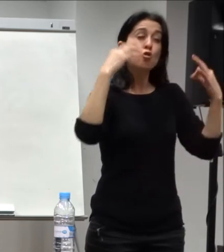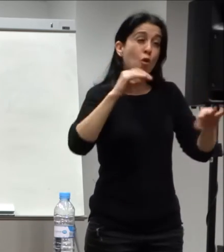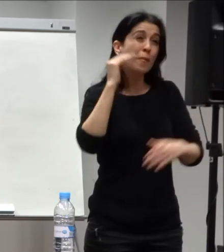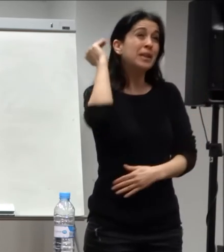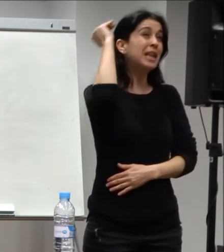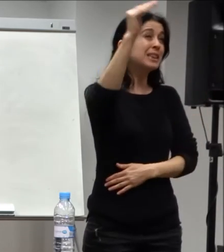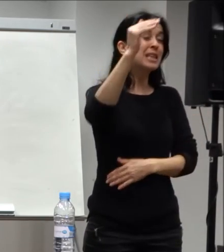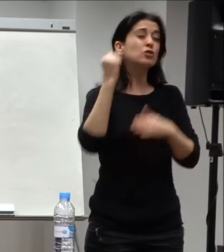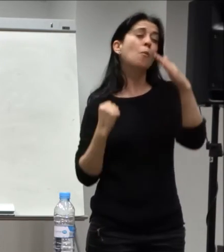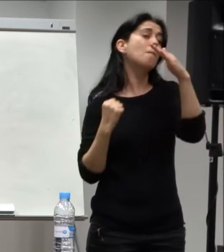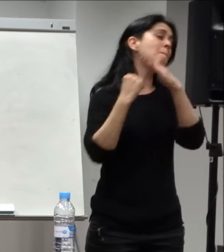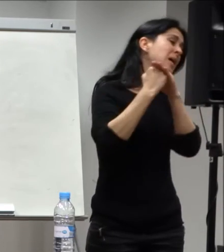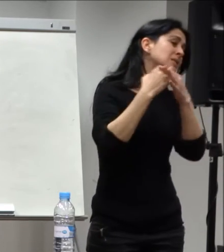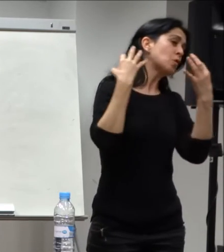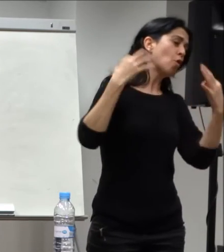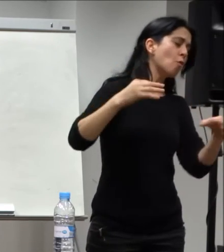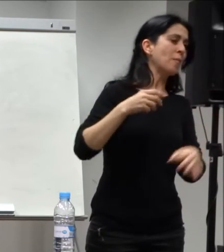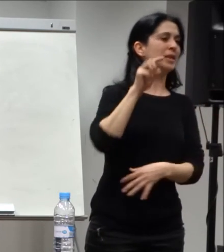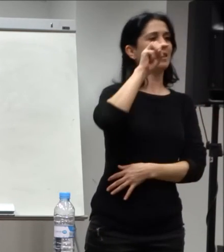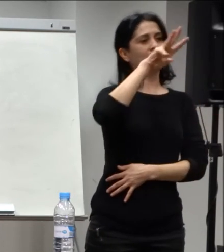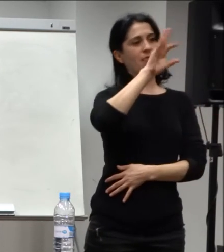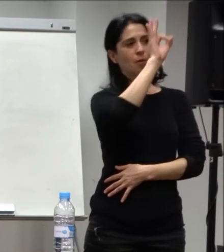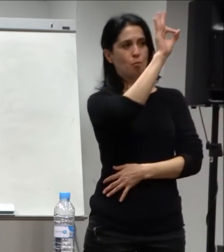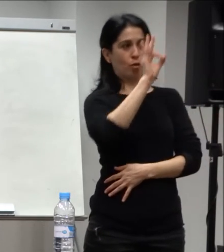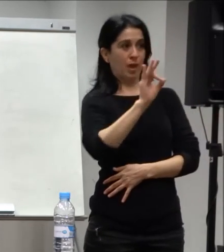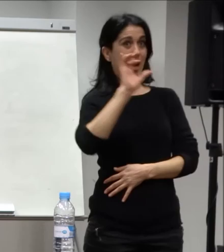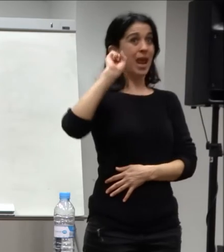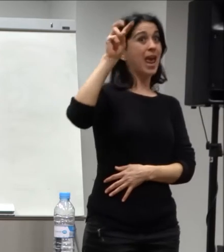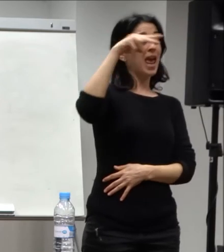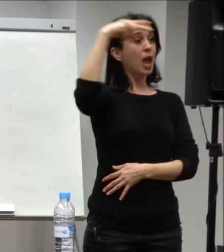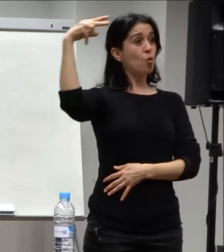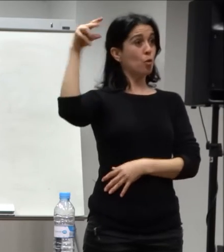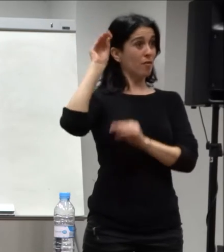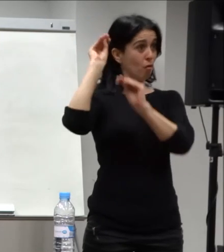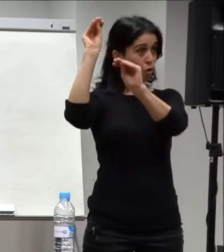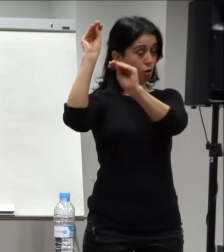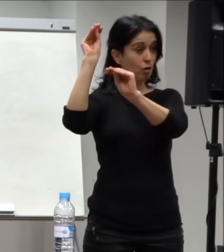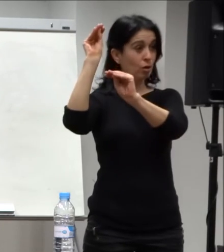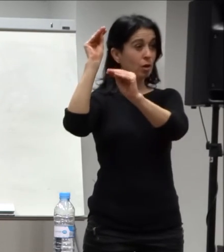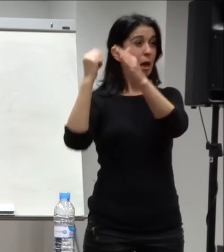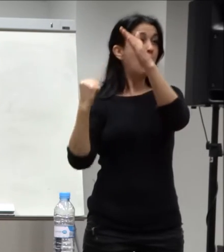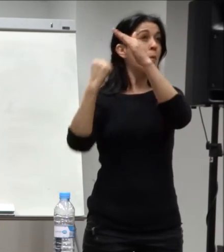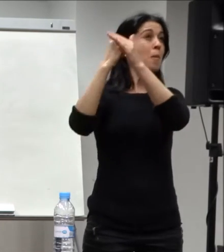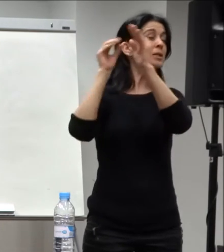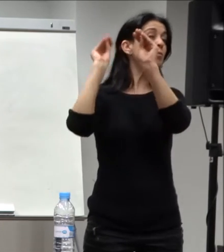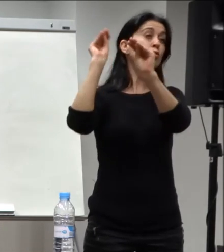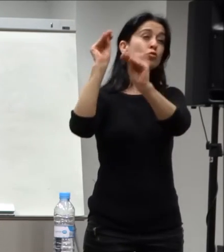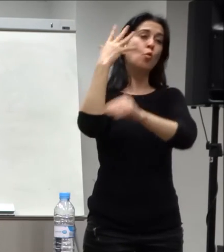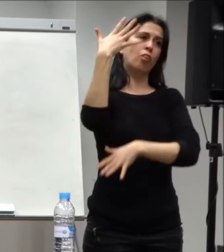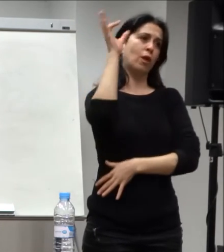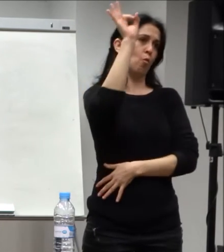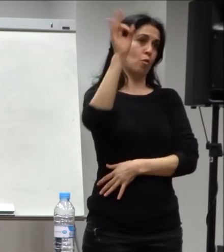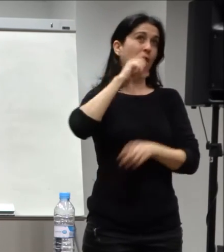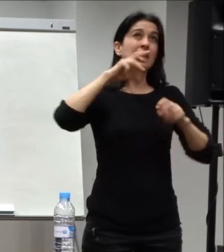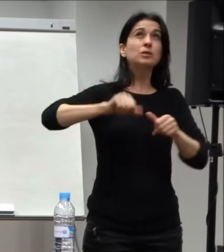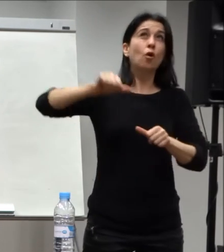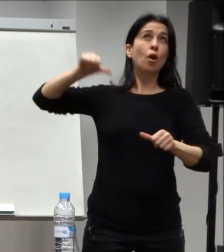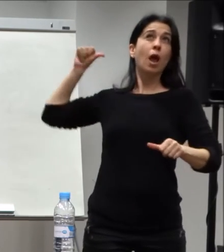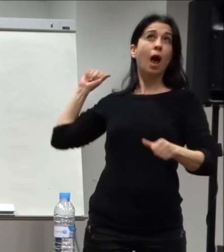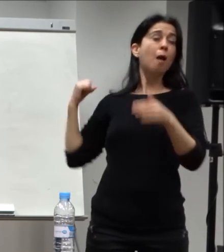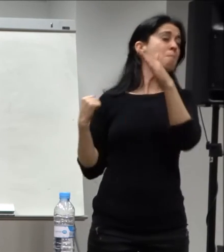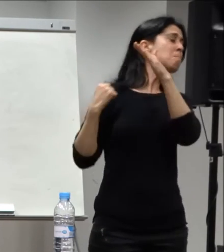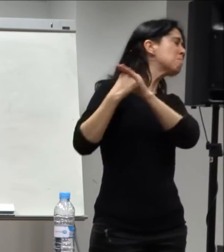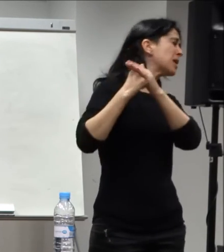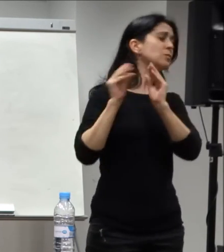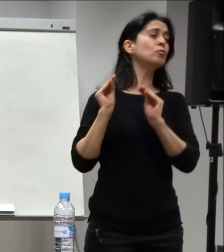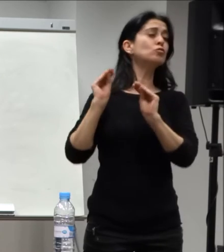en un 13%. Ya el Euribor, en su máximo histórico, no ha pasado del 5%. Con lo cual,